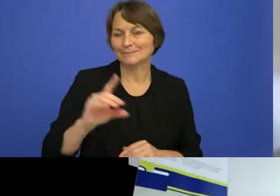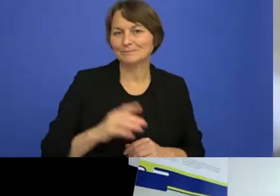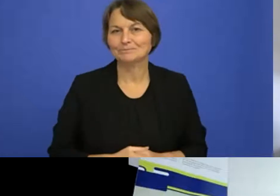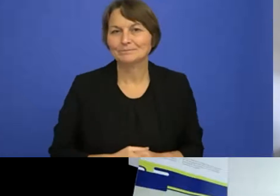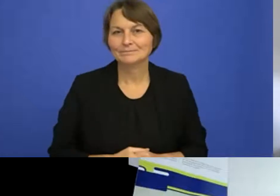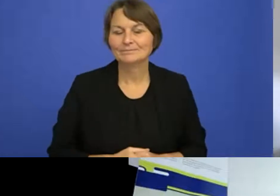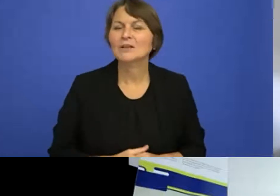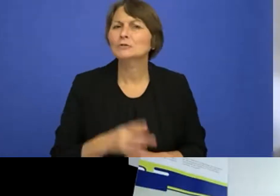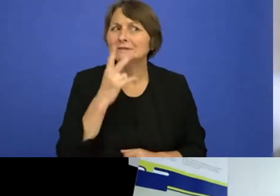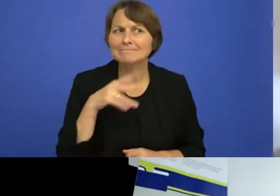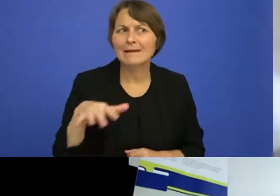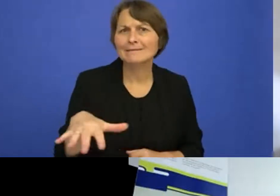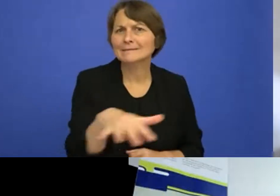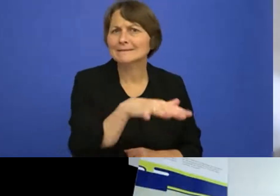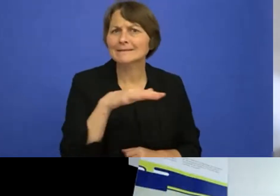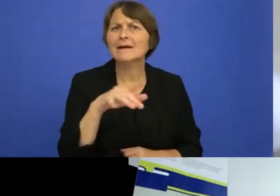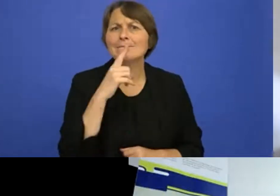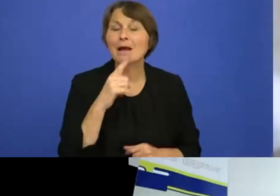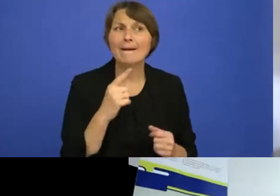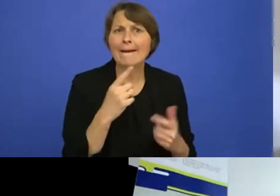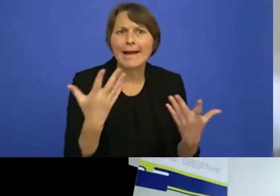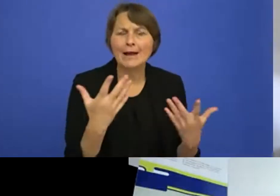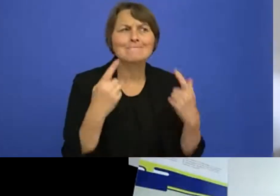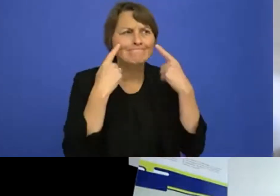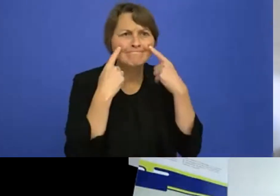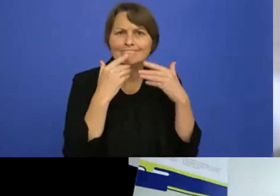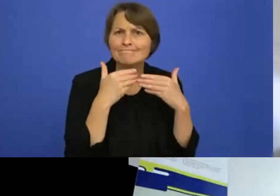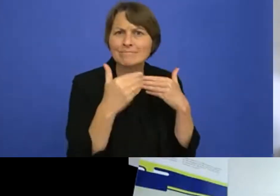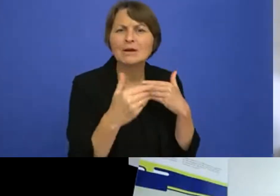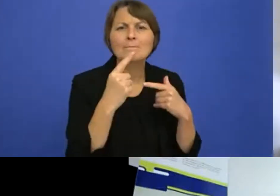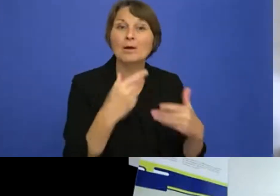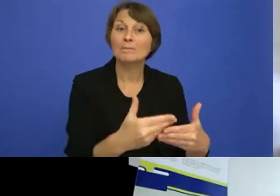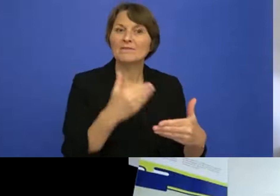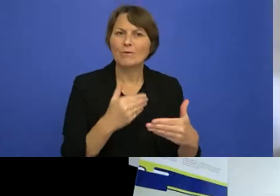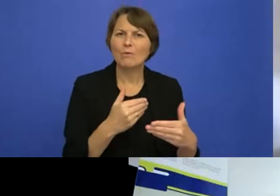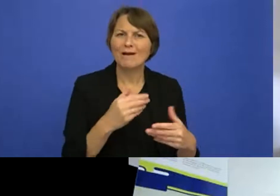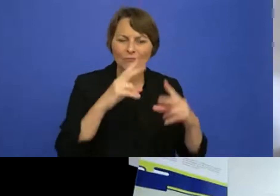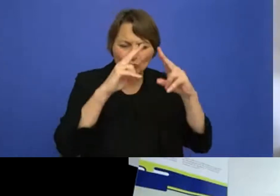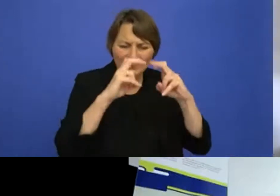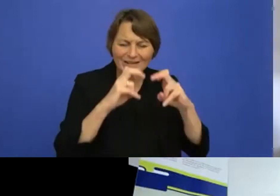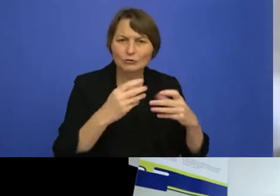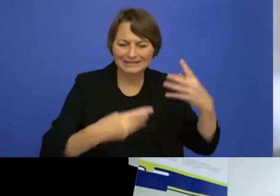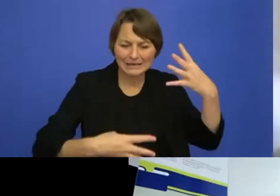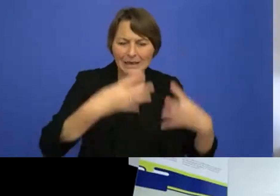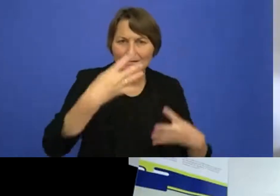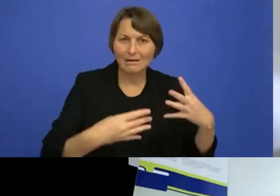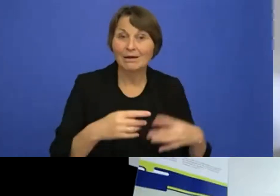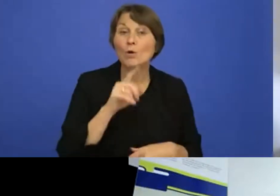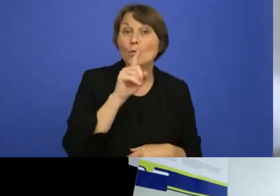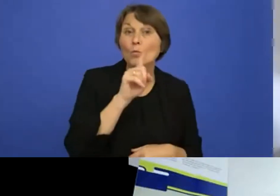du développement communautaire, sociétal, etc., mais les données disponibles qui ont